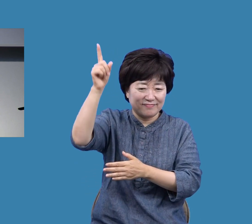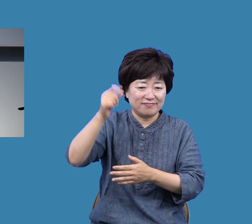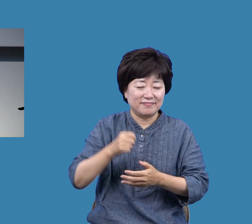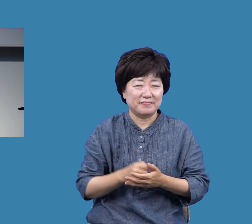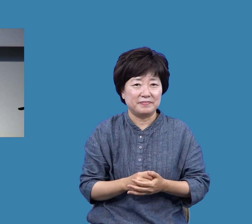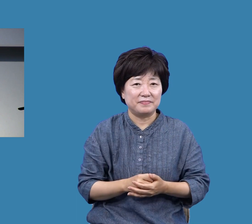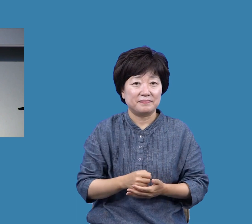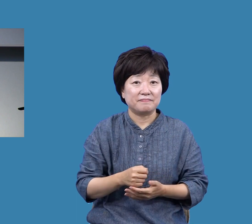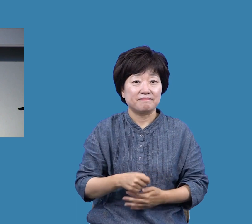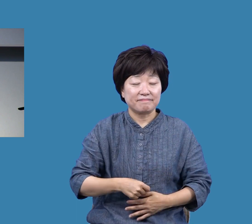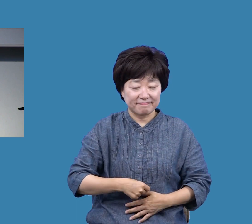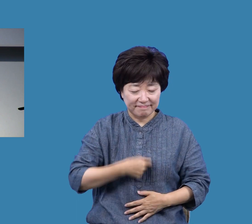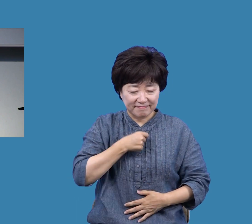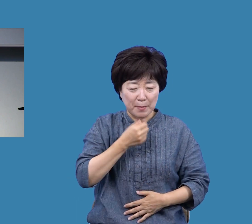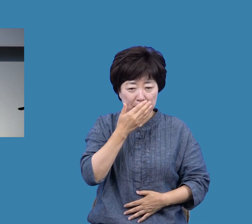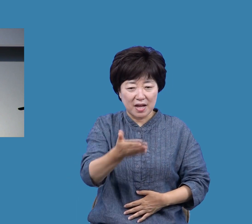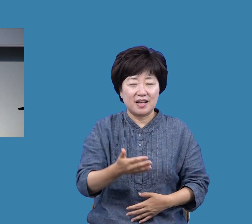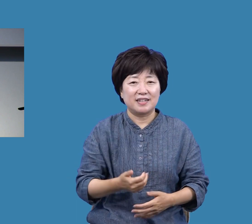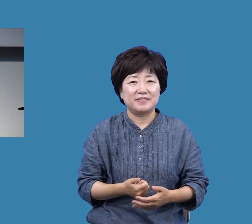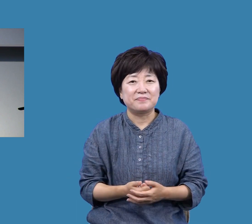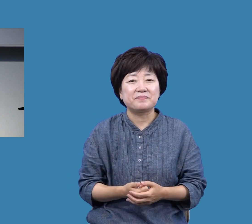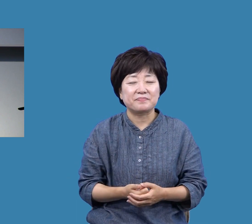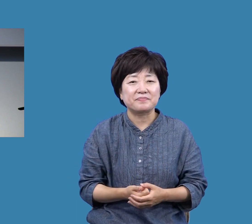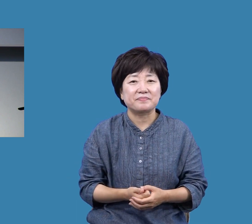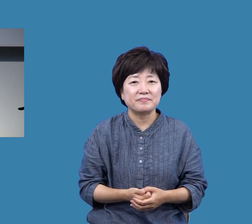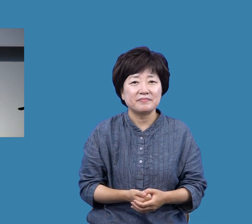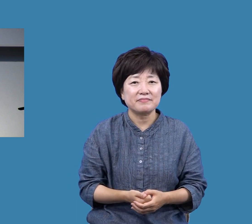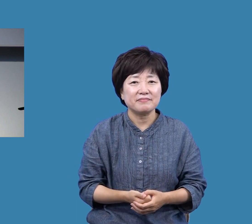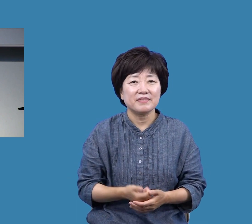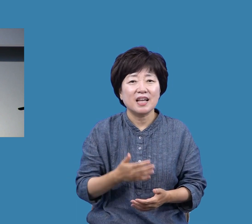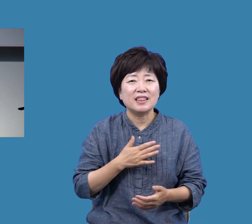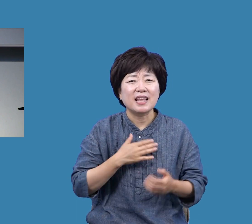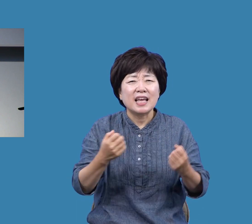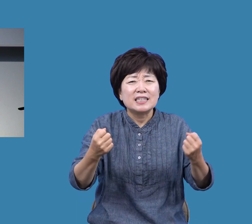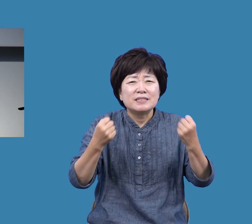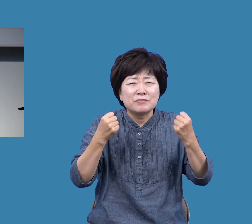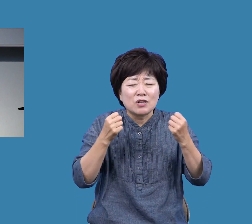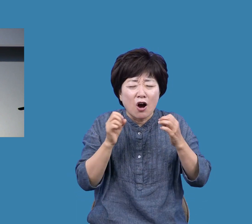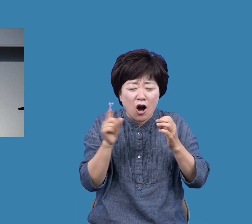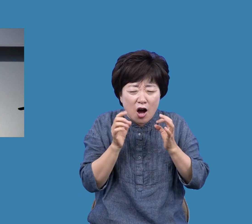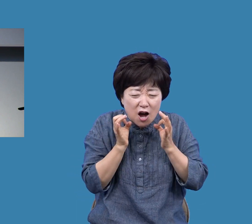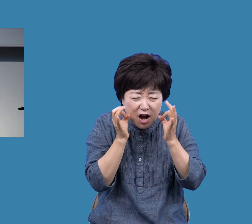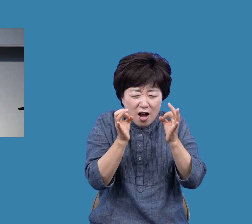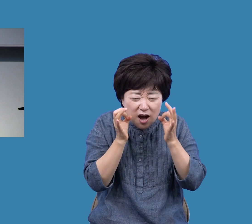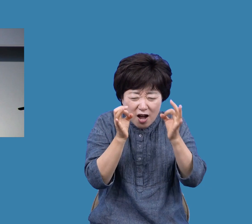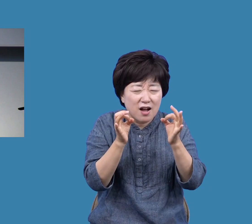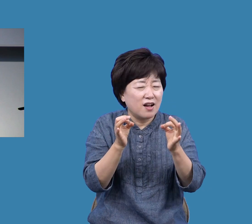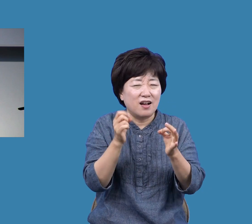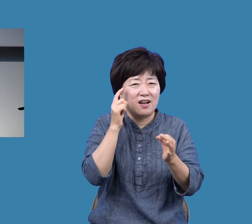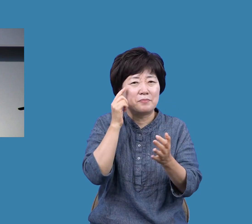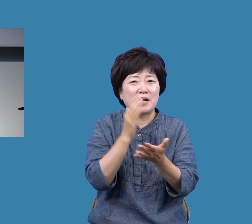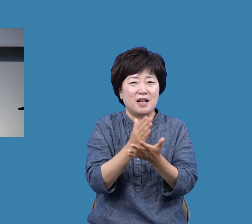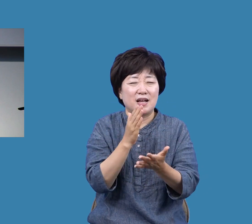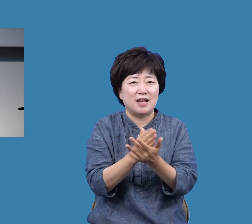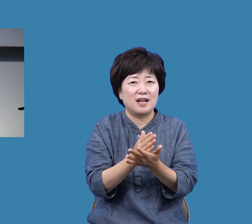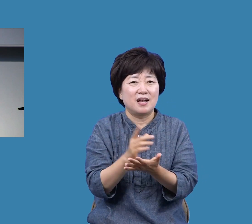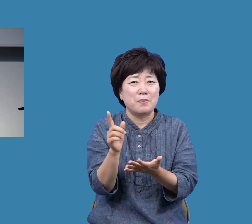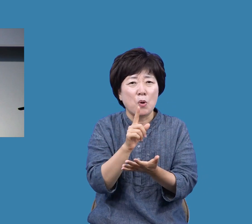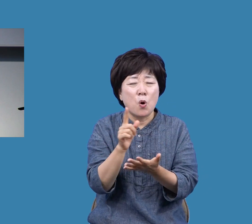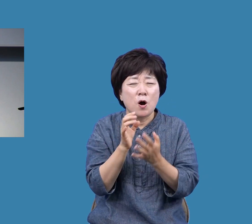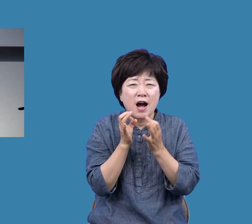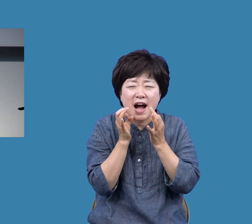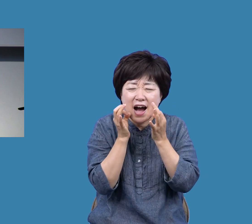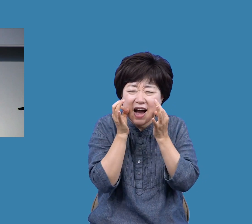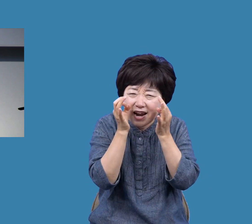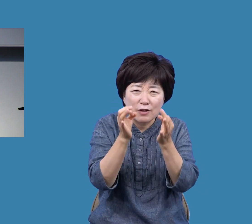있어요. God's in control. 내 힘으로 뭐 자꾸 하려고 그러지 마. 내 힘으로 뭐 자꾸 하려고